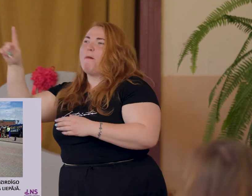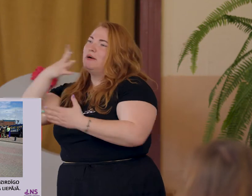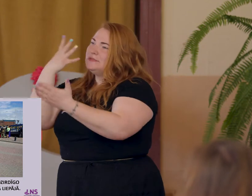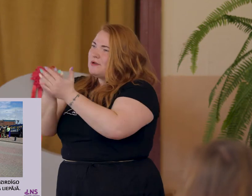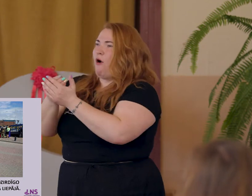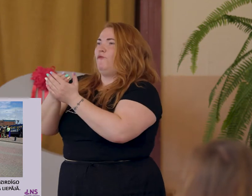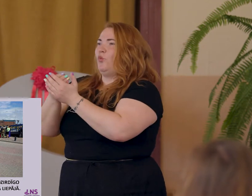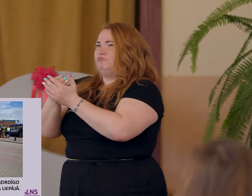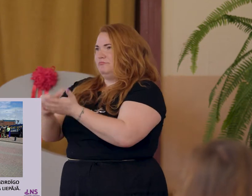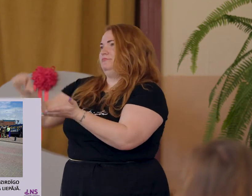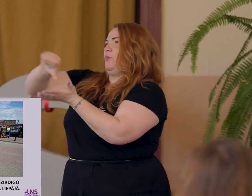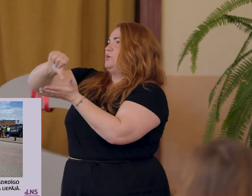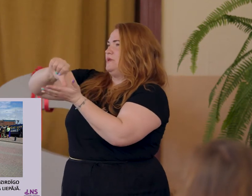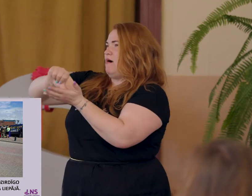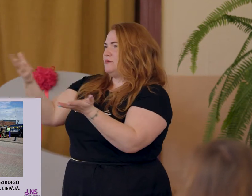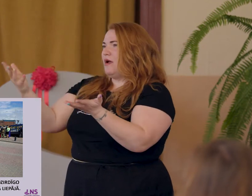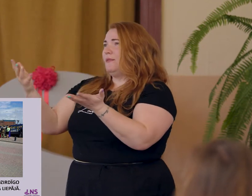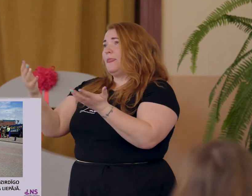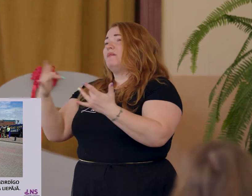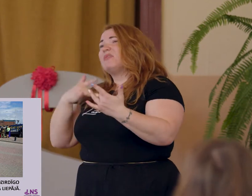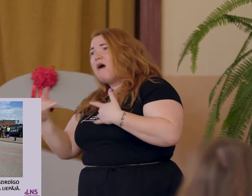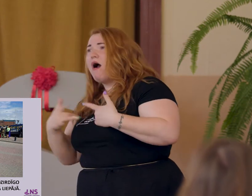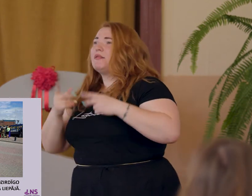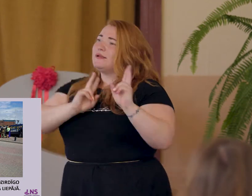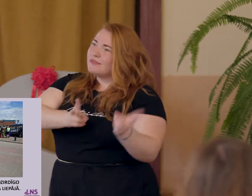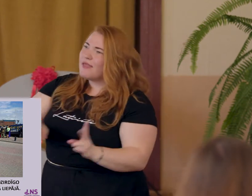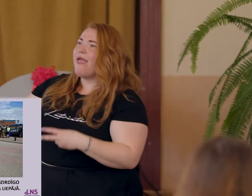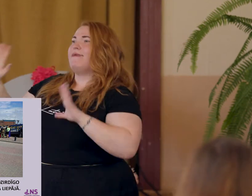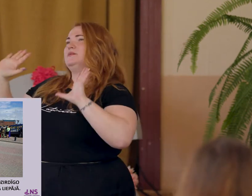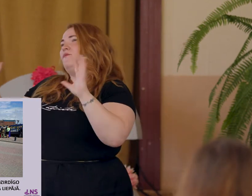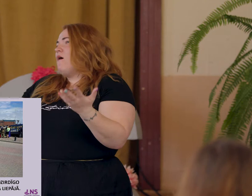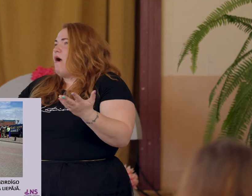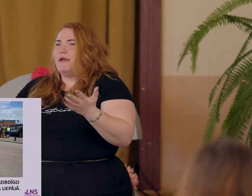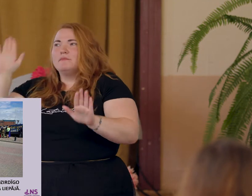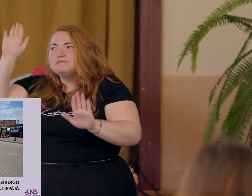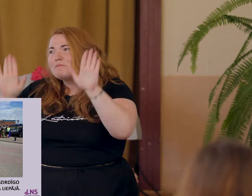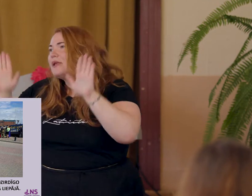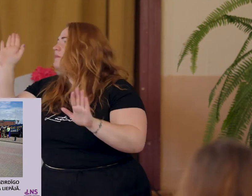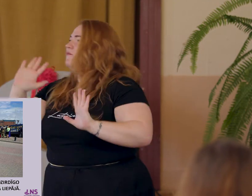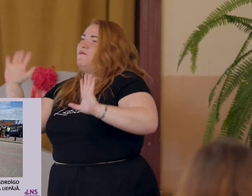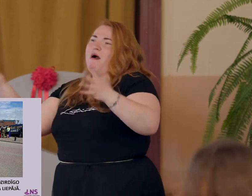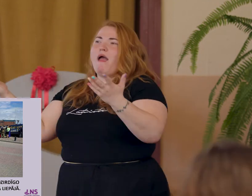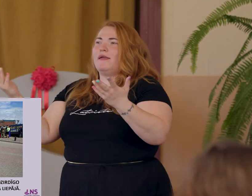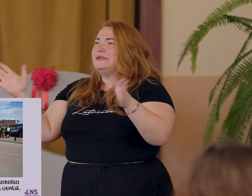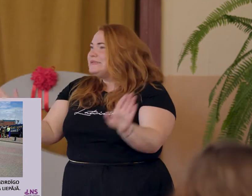pilsētām, un katra pilsēta uzstājās ar savu uzstāšanos pašdarbnieku. Vai tā būtu dejošana, vai teātras, vai pantanīma,